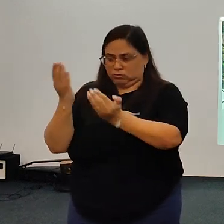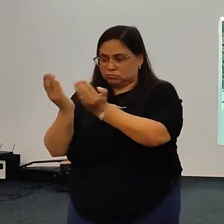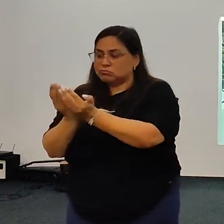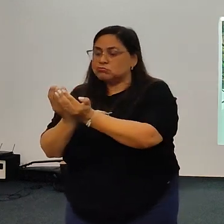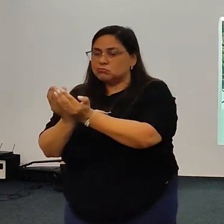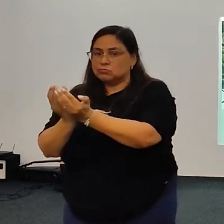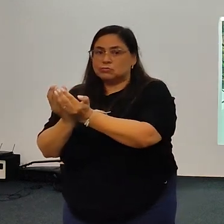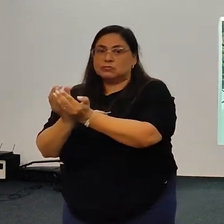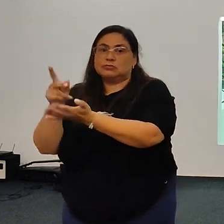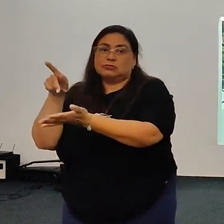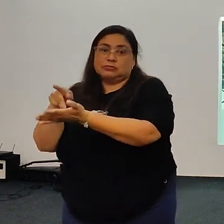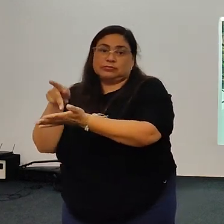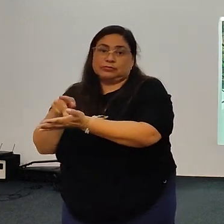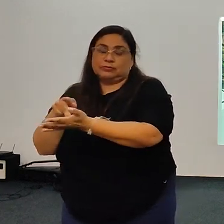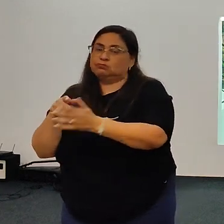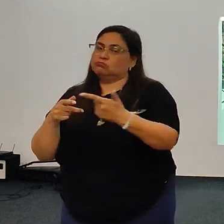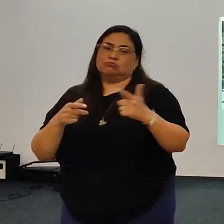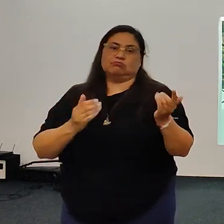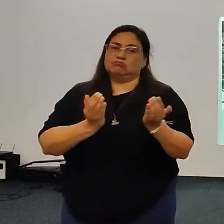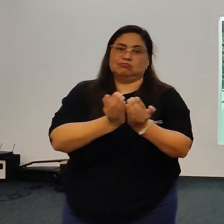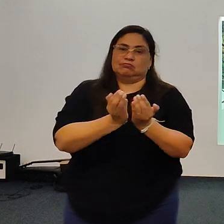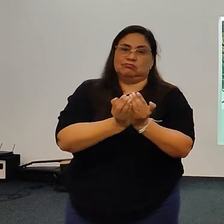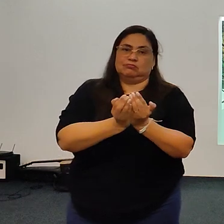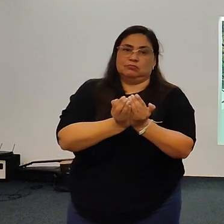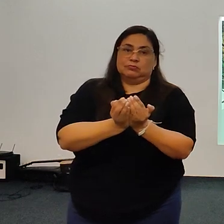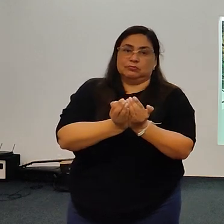crentes, ou nós não somos crentes.